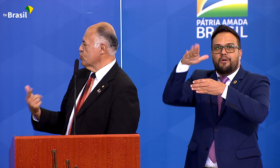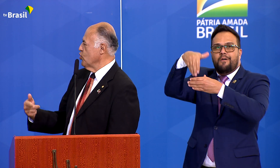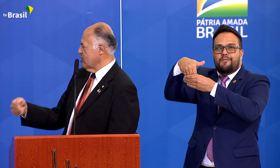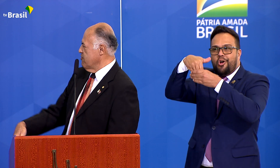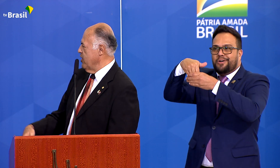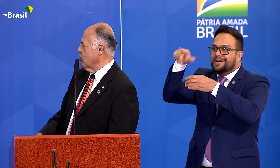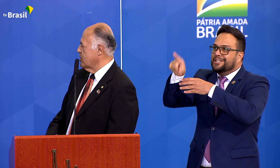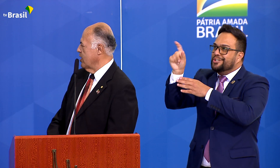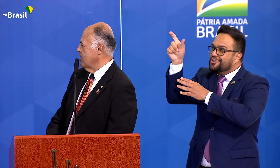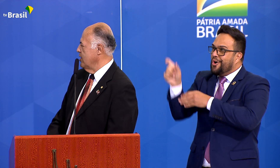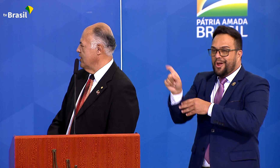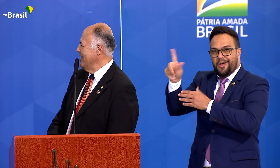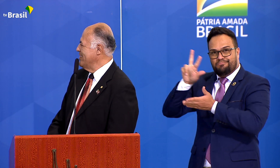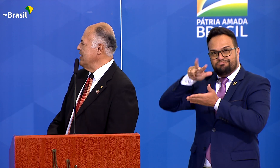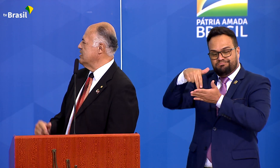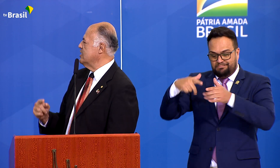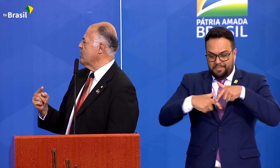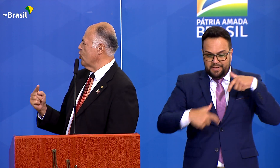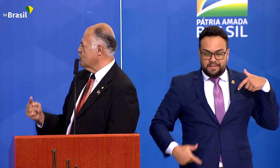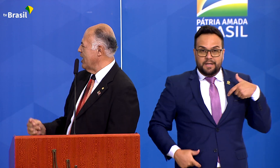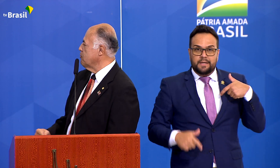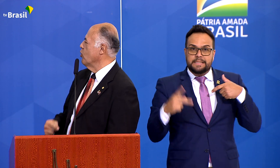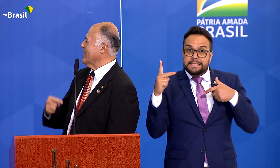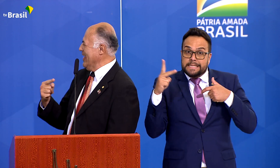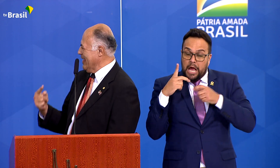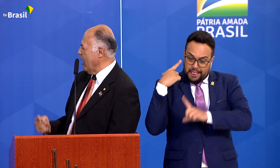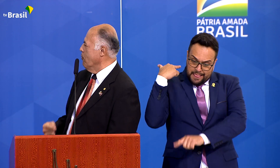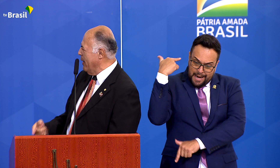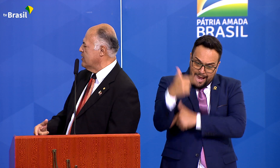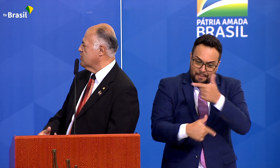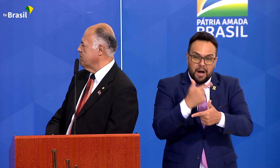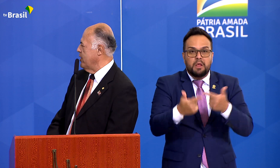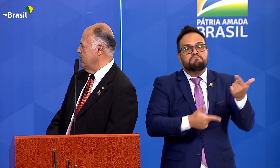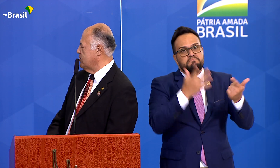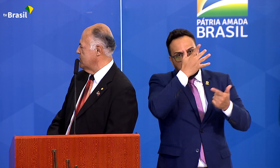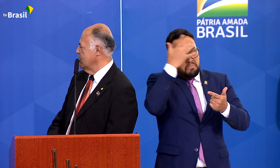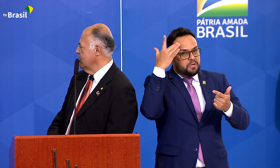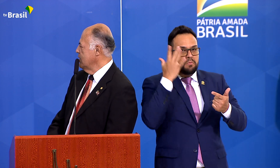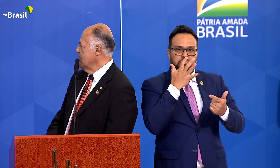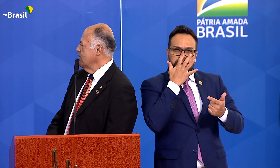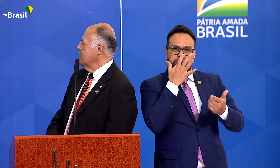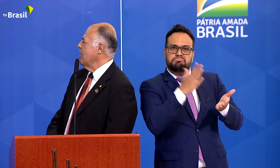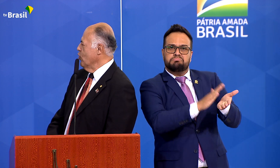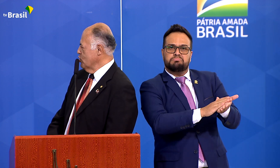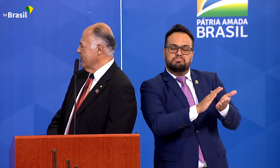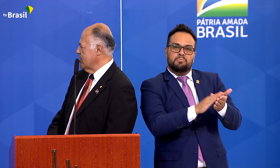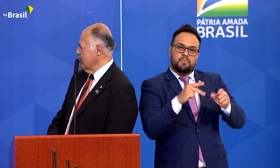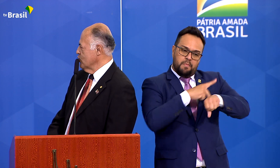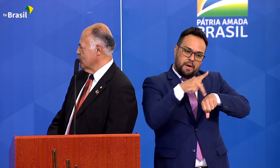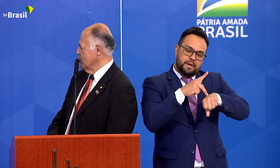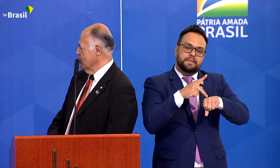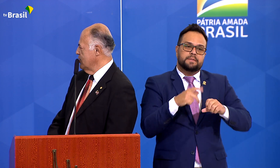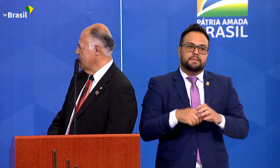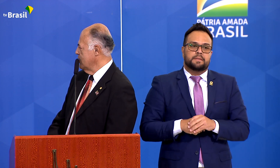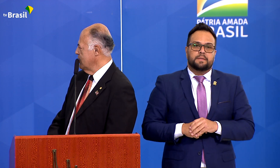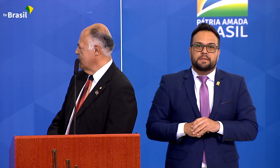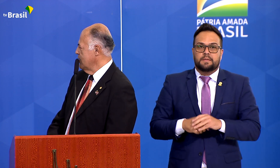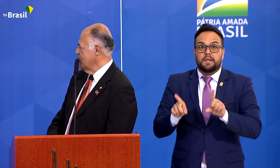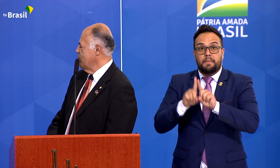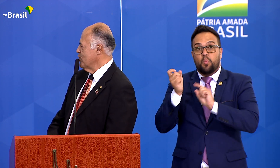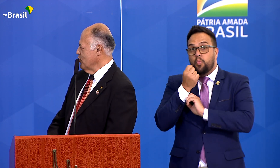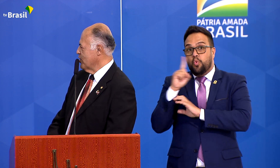tudo que o Senhor tem feito até aqui tem sido elogiado por quem quer o bem desse país e a última versão do